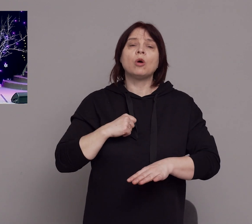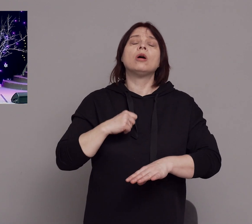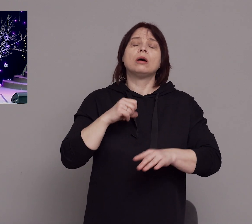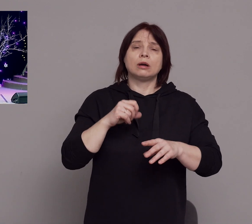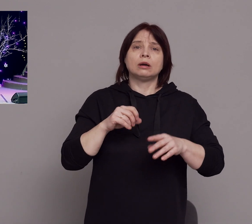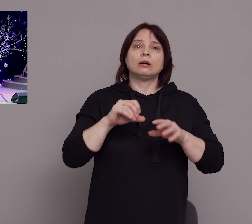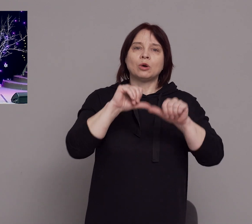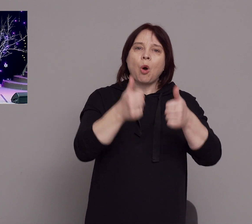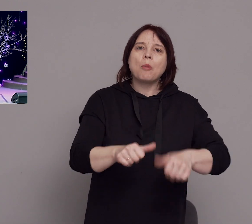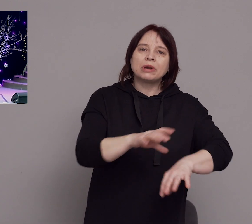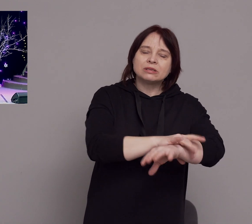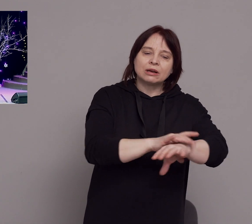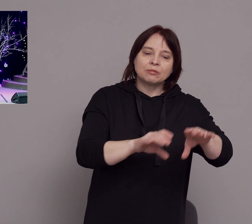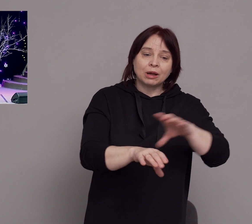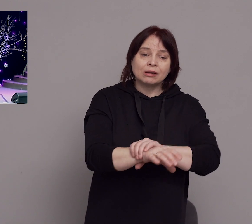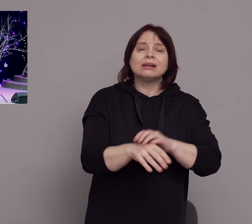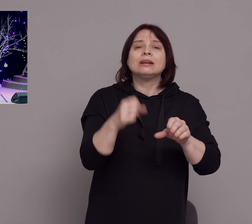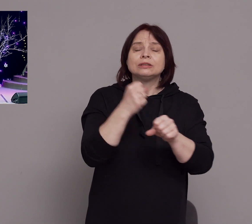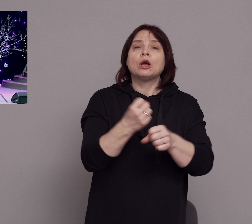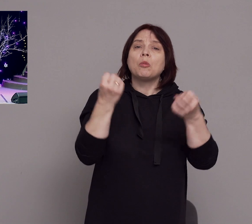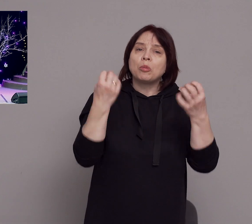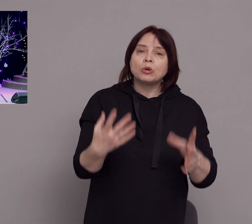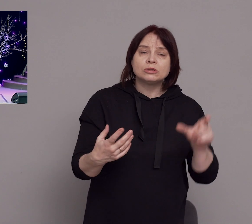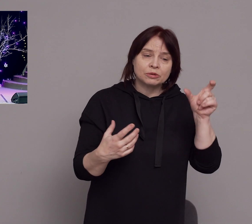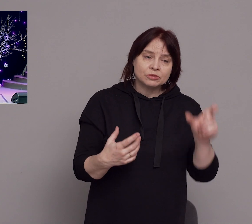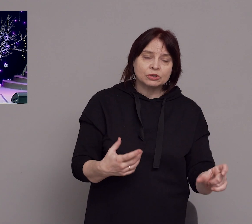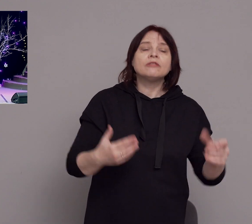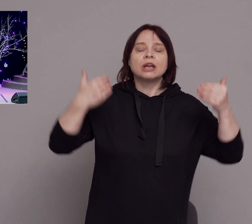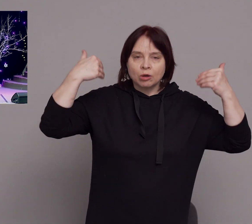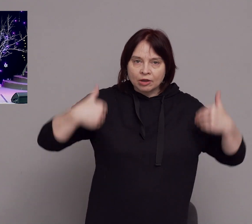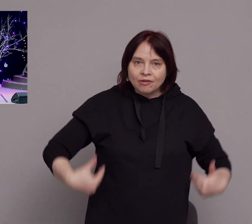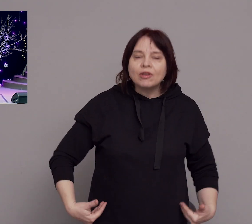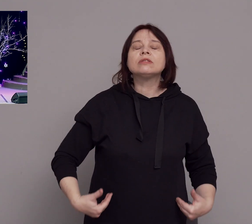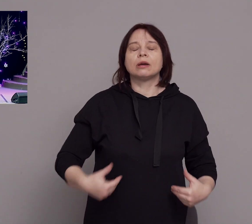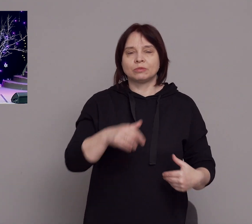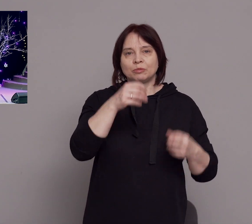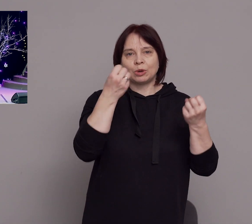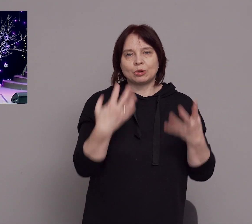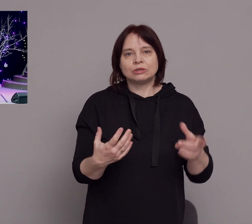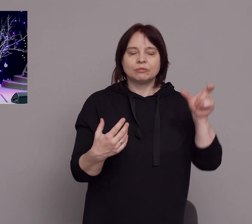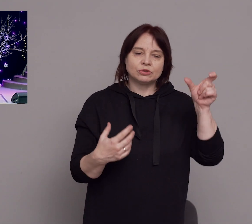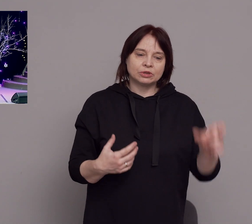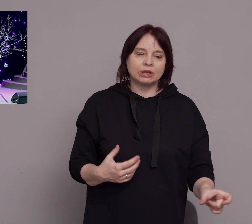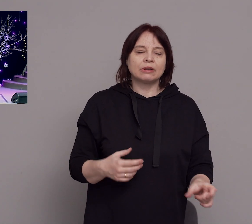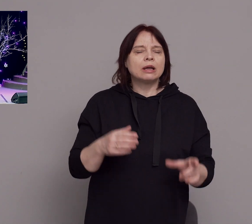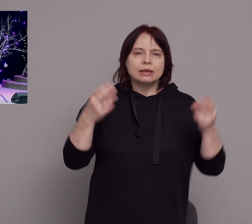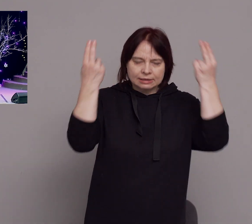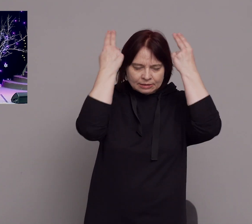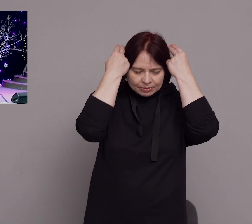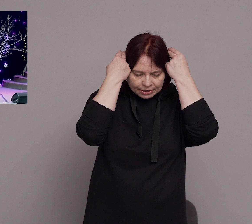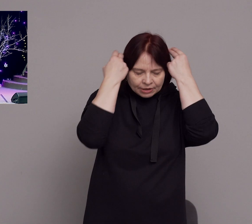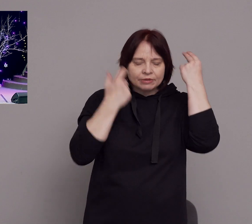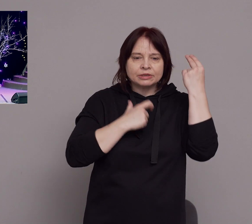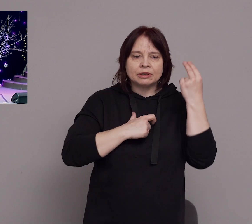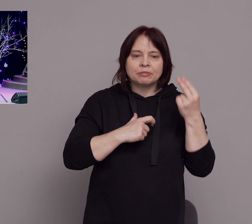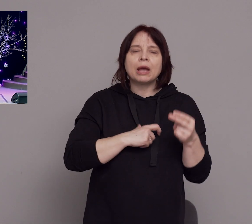сделавшись подобным человеком и по виду став как человек. Смирил себя, быв послушным даже до